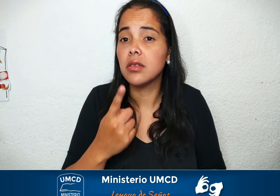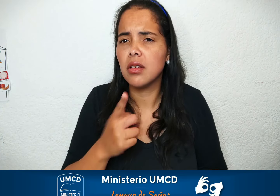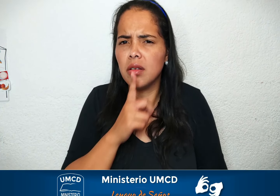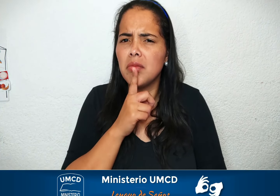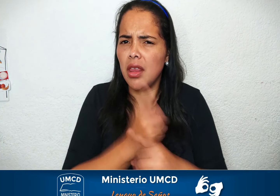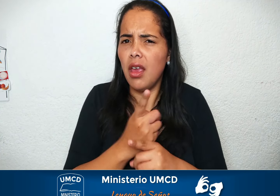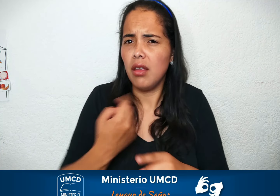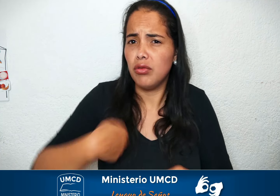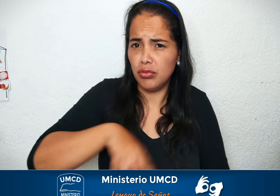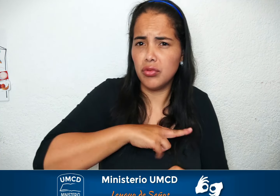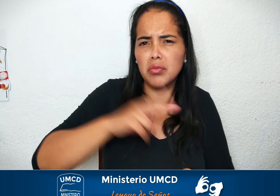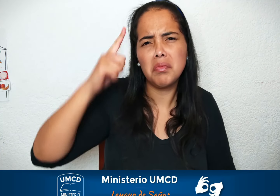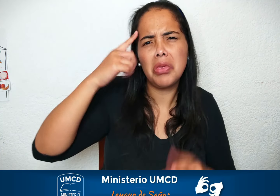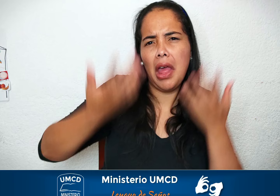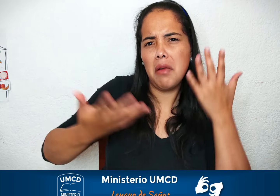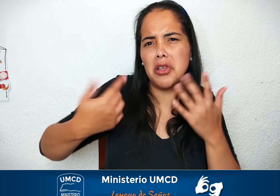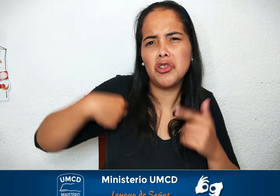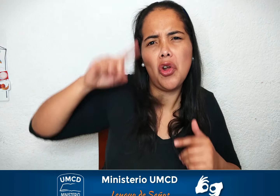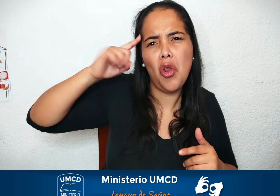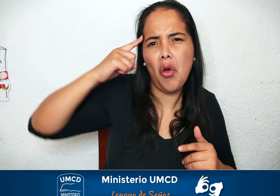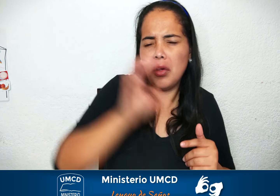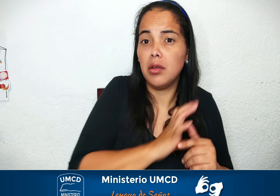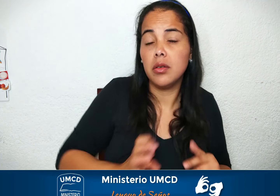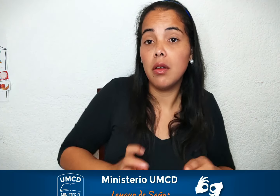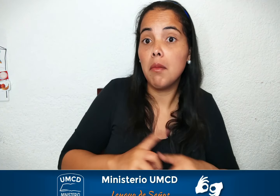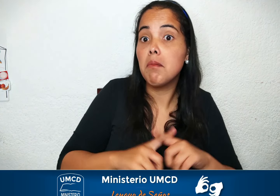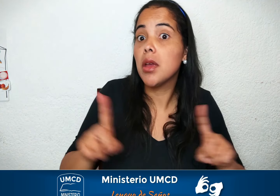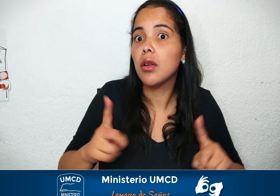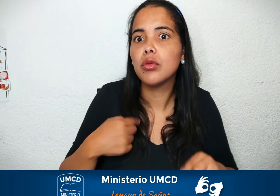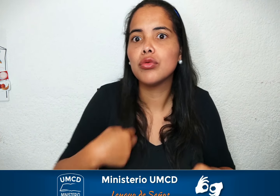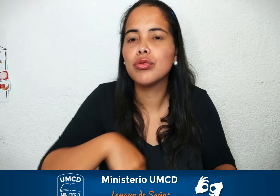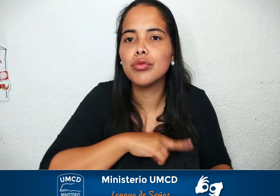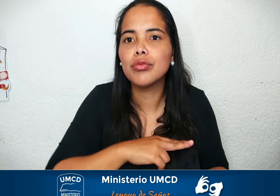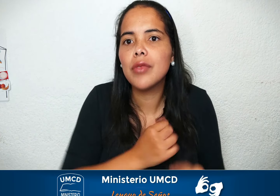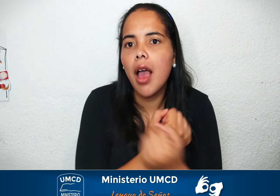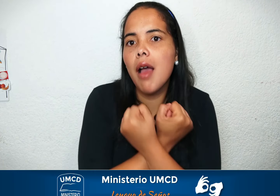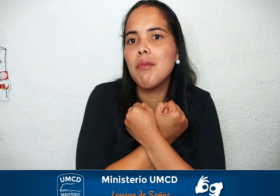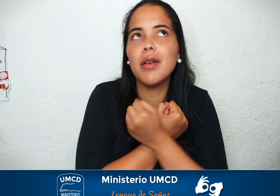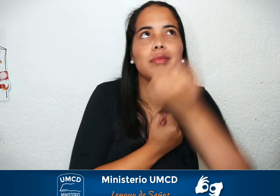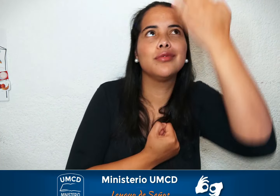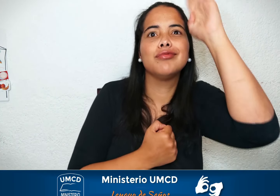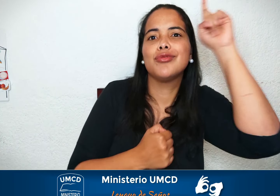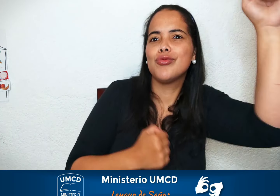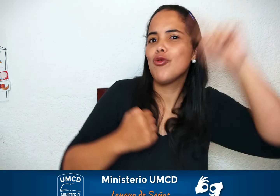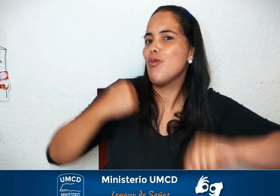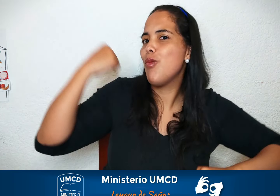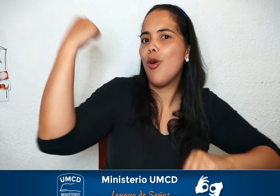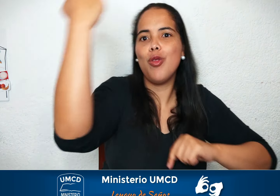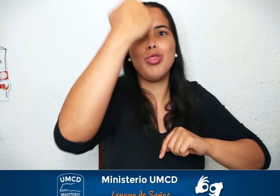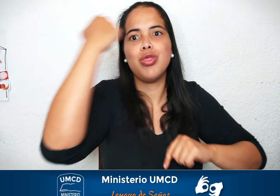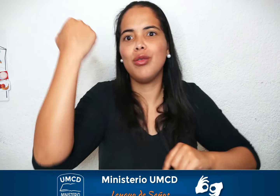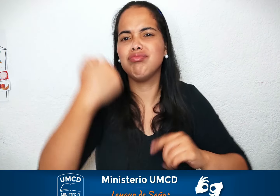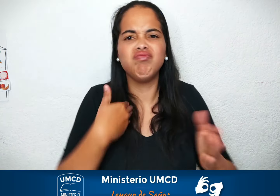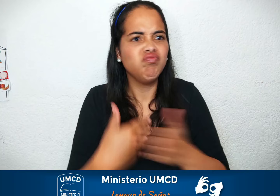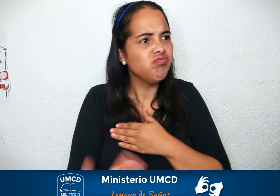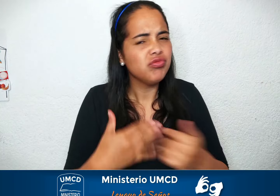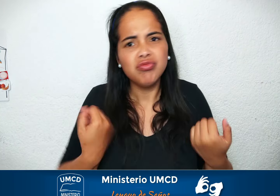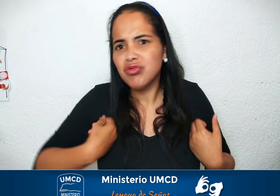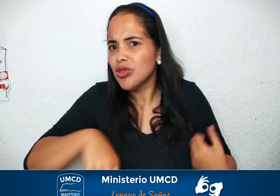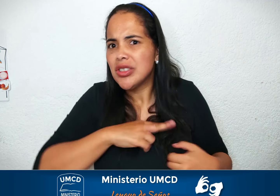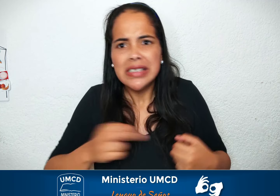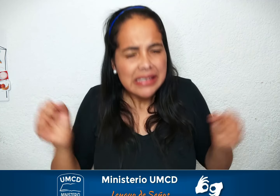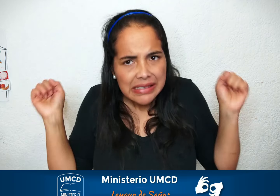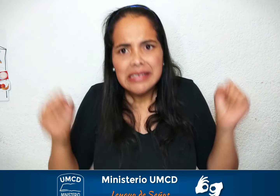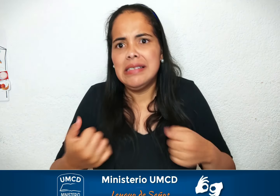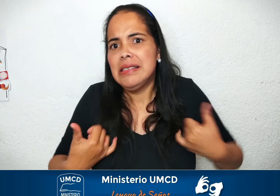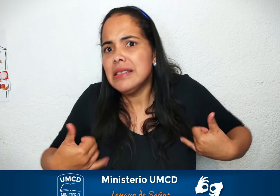locura, pero para el creyente es poder de Dios. Es la obra del Espíritu Santo que nos lleva a nosotros